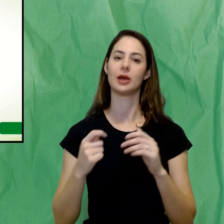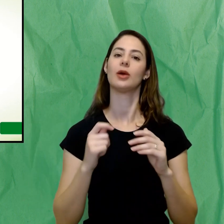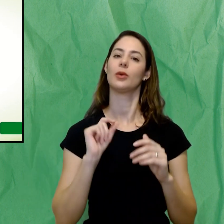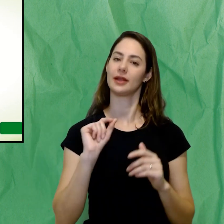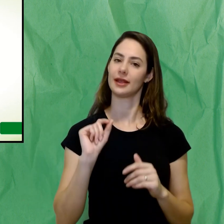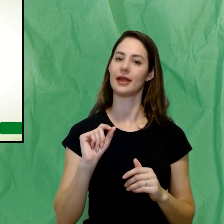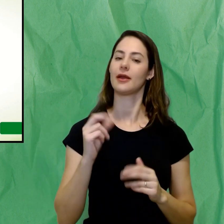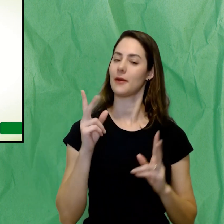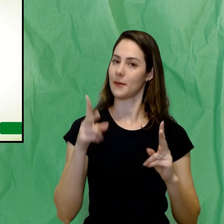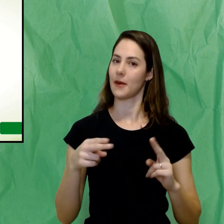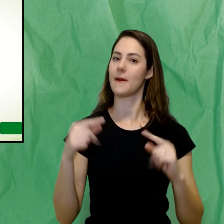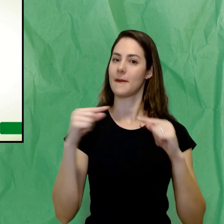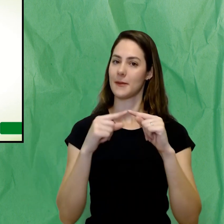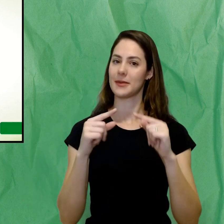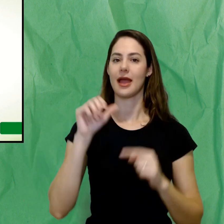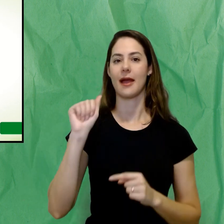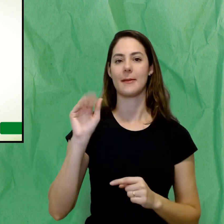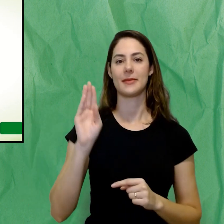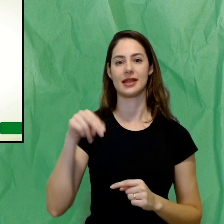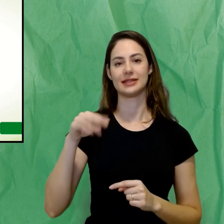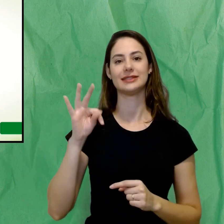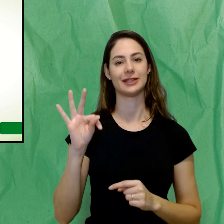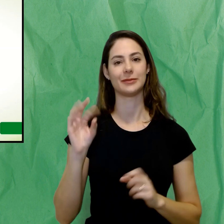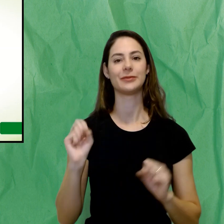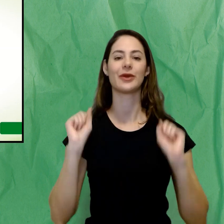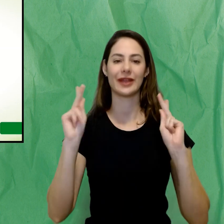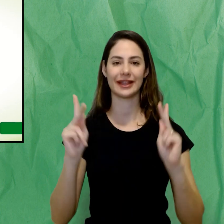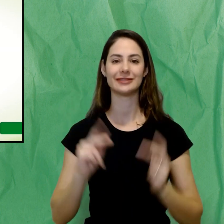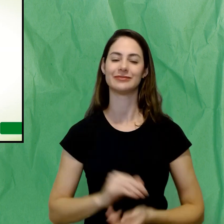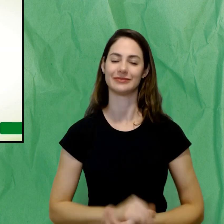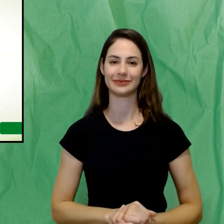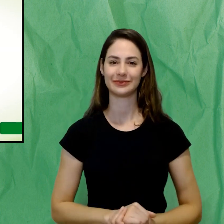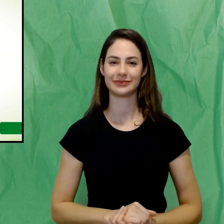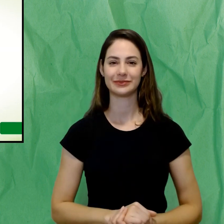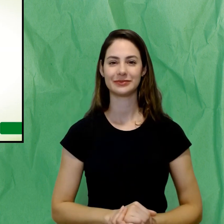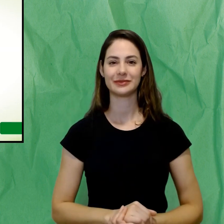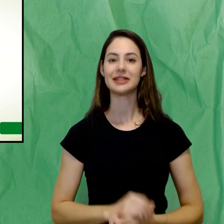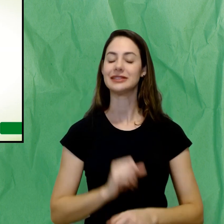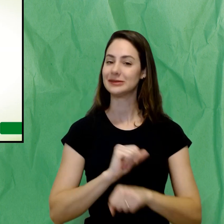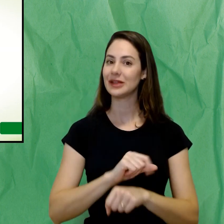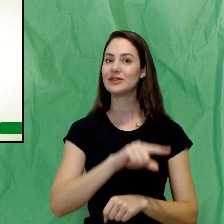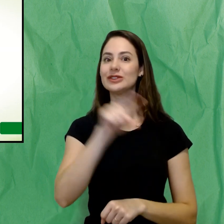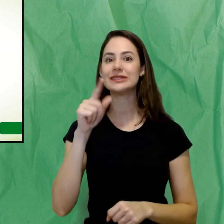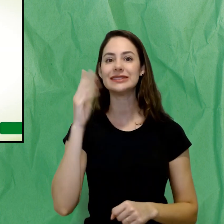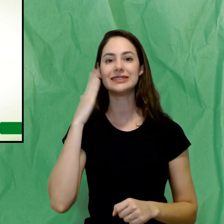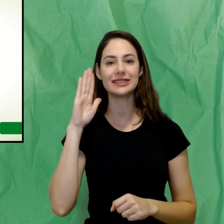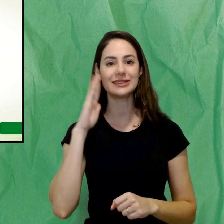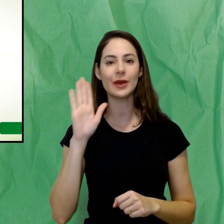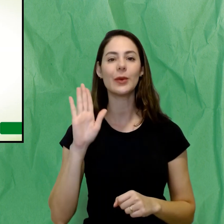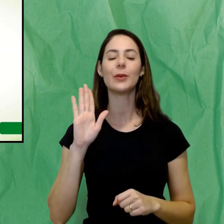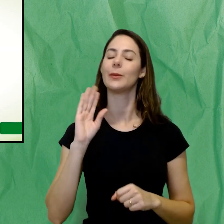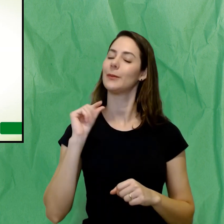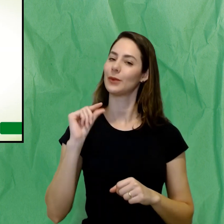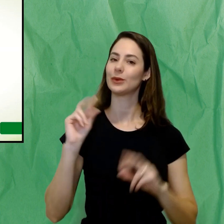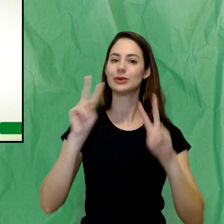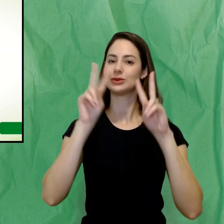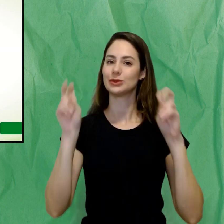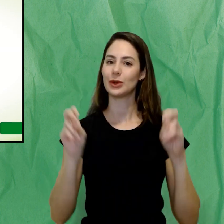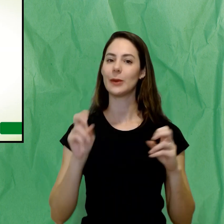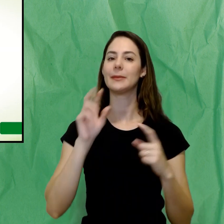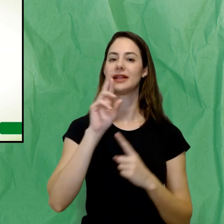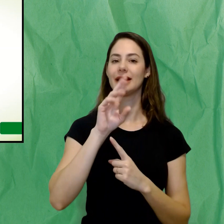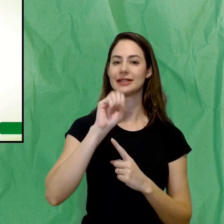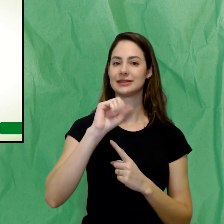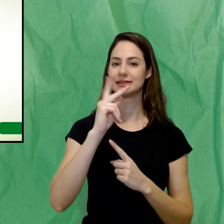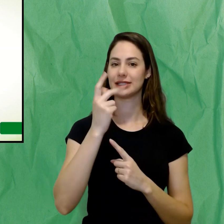de referências de acordo com a ABNT, ok? Bom, espero que você tenha entendido um pouquinho mais sobre